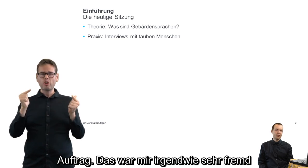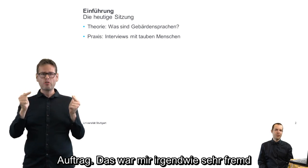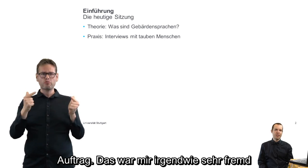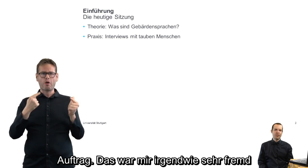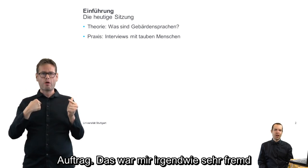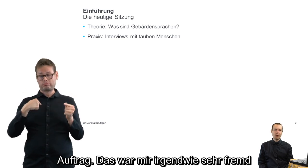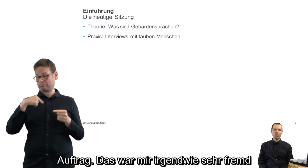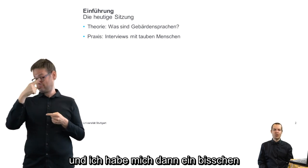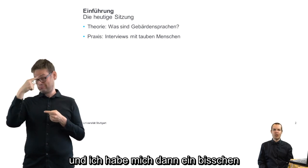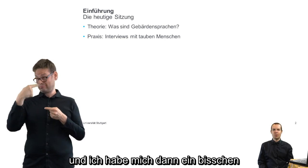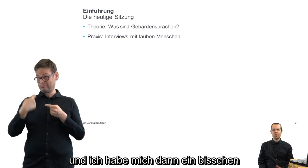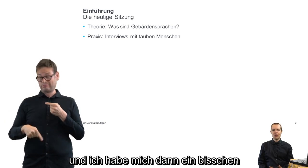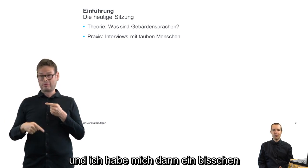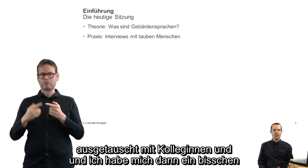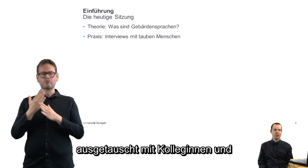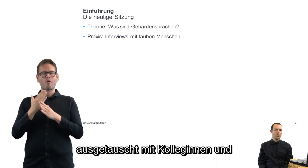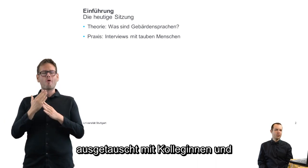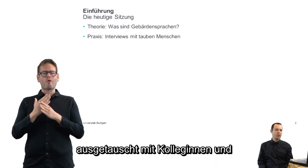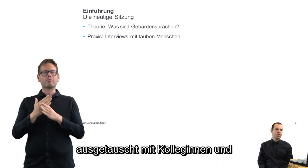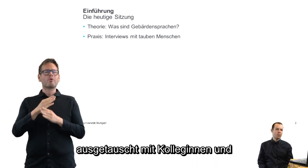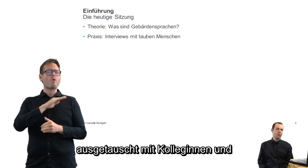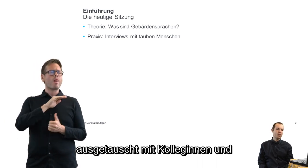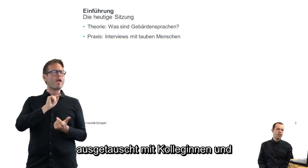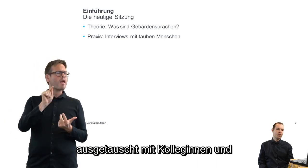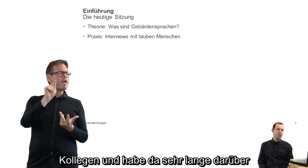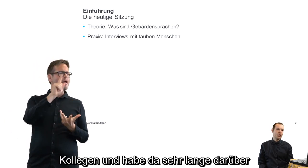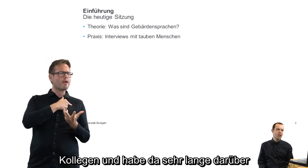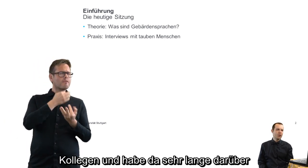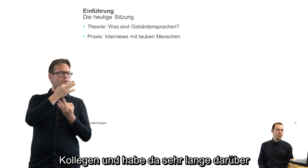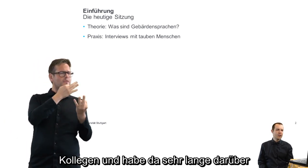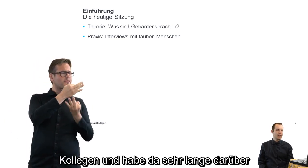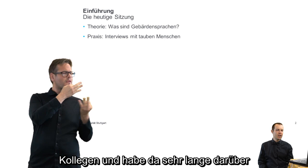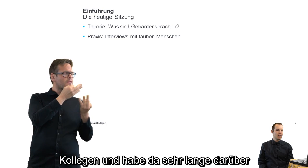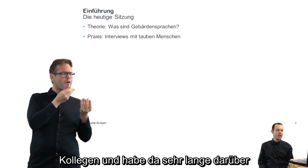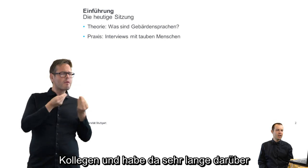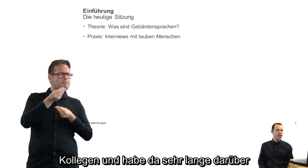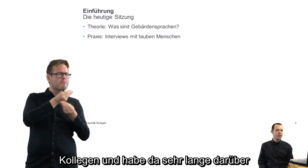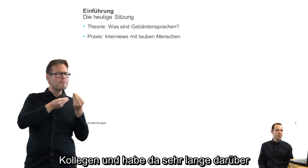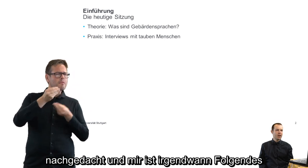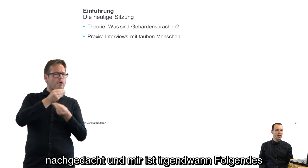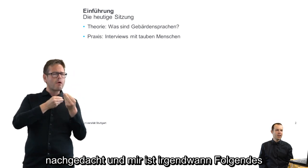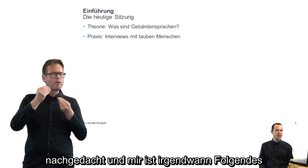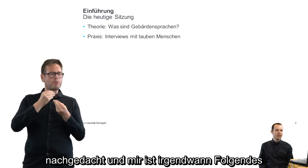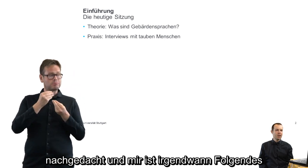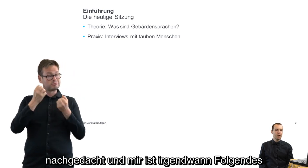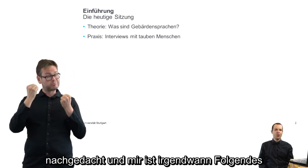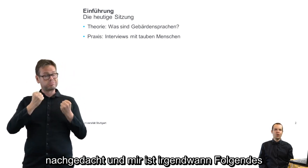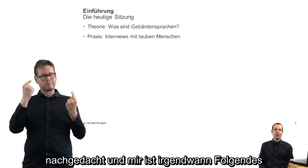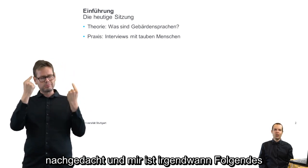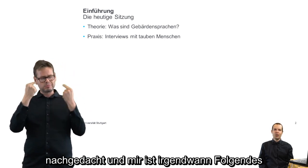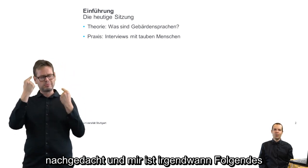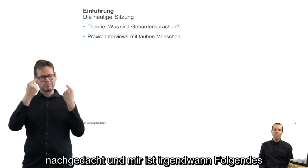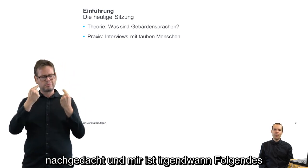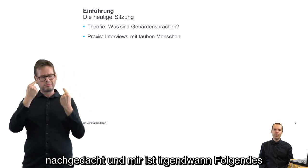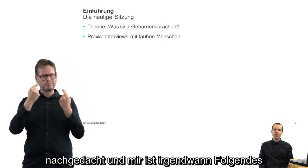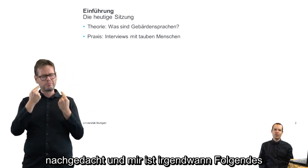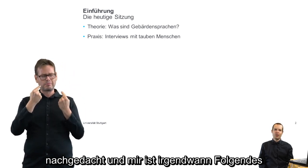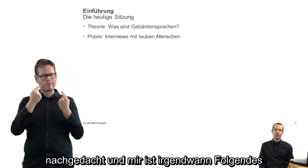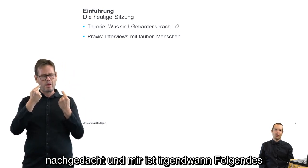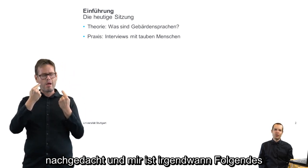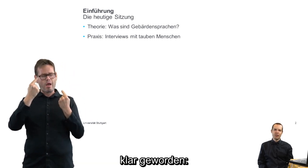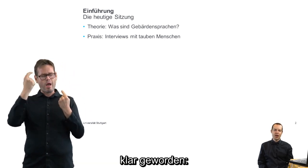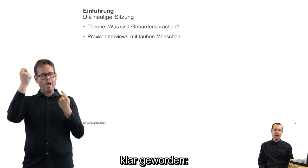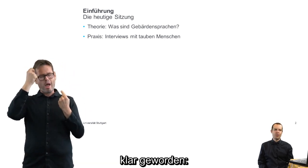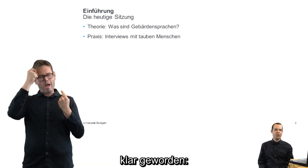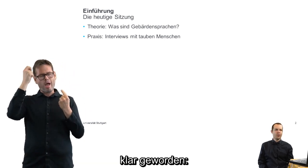war mir irgendwie sehr fremd und ich habe mich dann ein bisschen ausgetauscht, auch mit Kolleginnen und Kollegen und habe da sehr lange drüber nachgedacht und mir ist